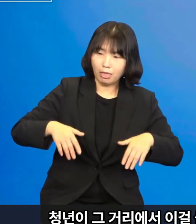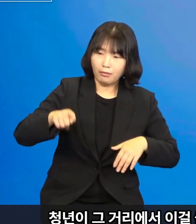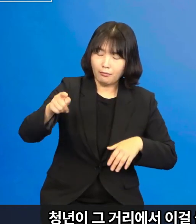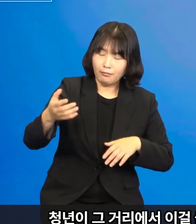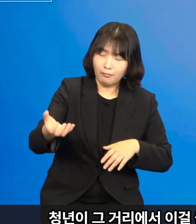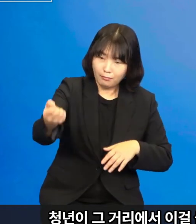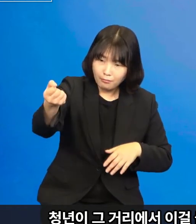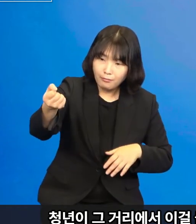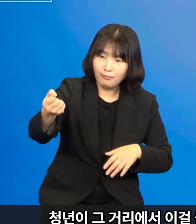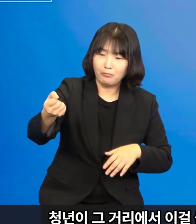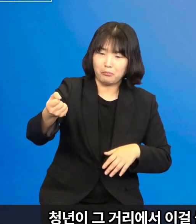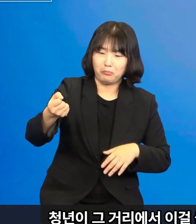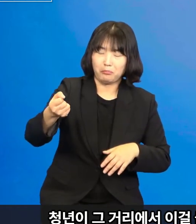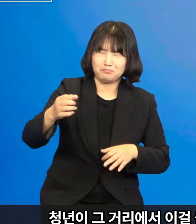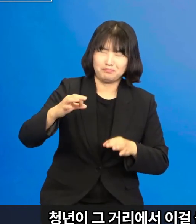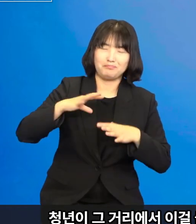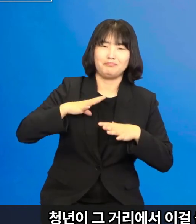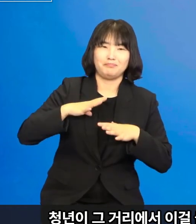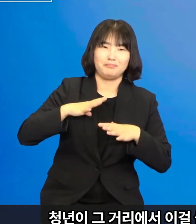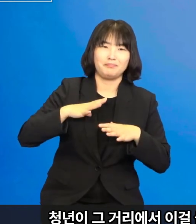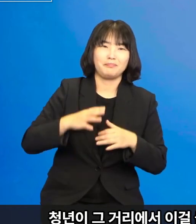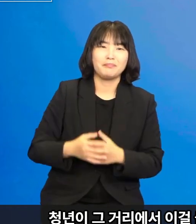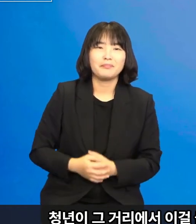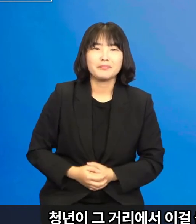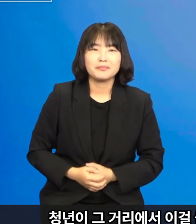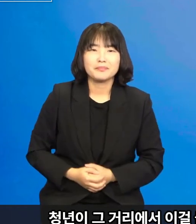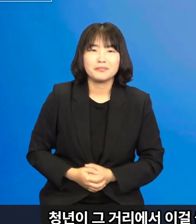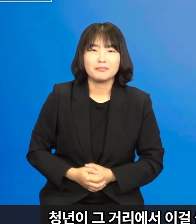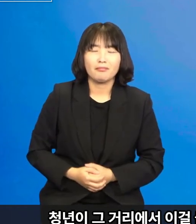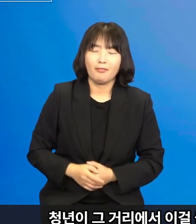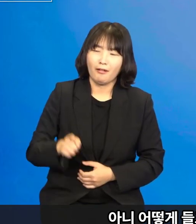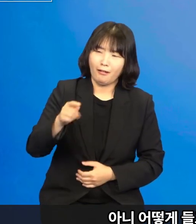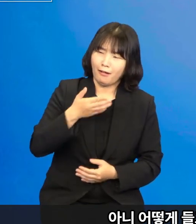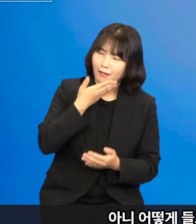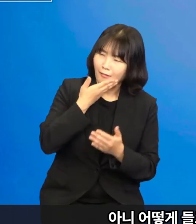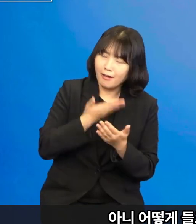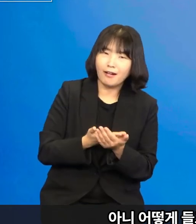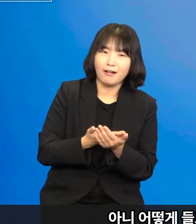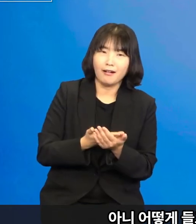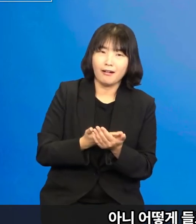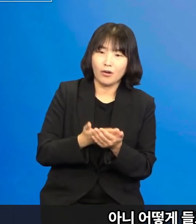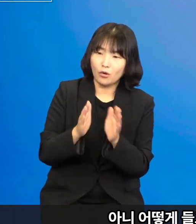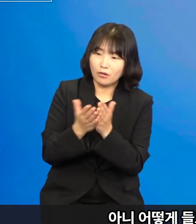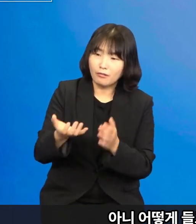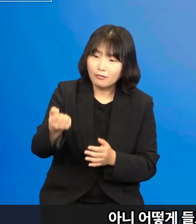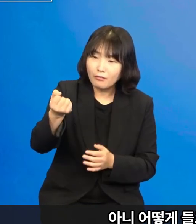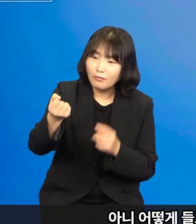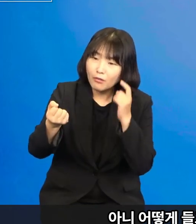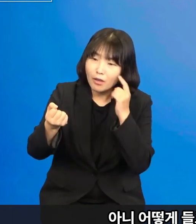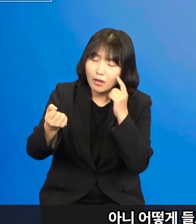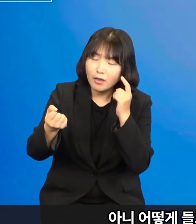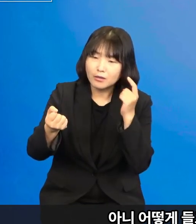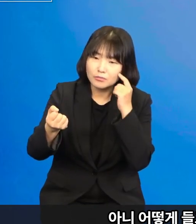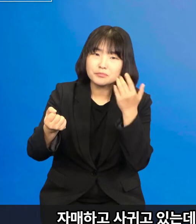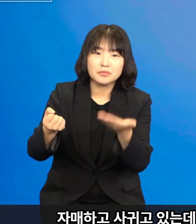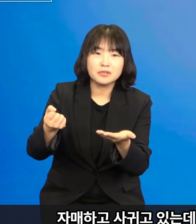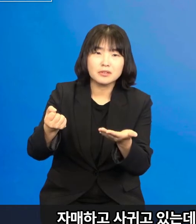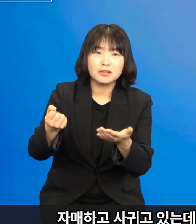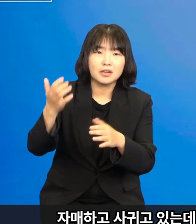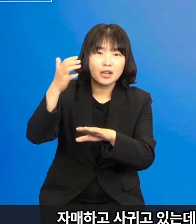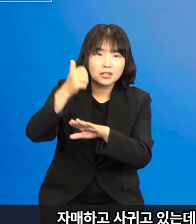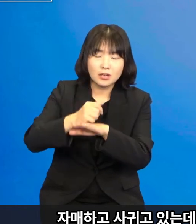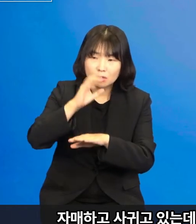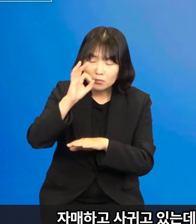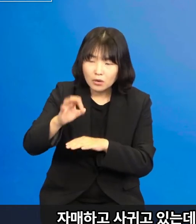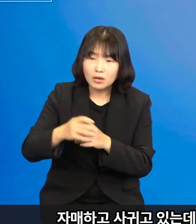그 거리에서 이걸 들고 다니니 제가 너무 귀해가지고 아니 어떻게 이거 들고 있냐. 나중에 보니까요.